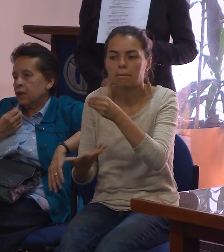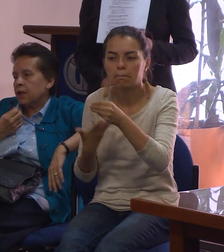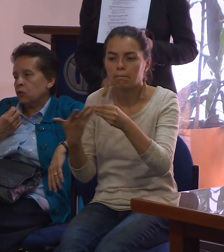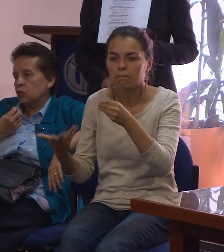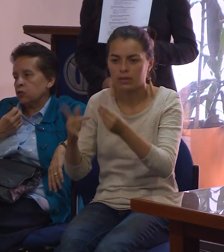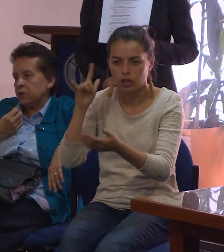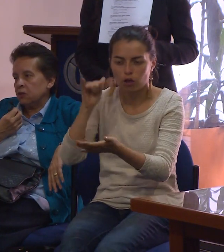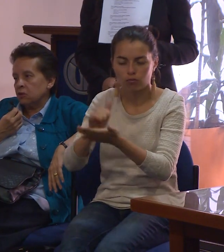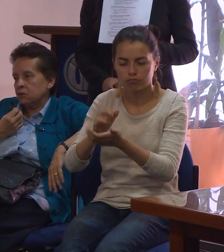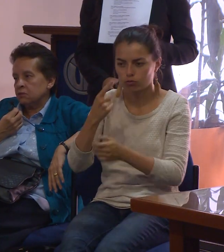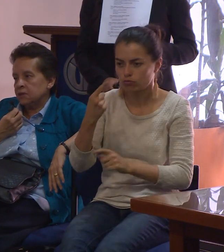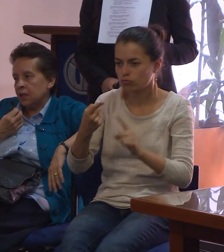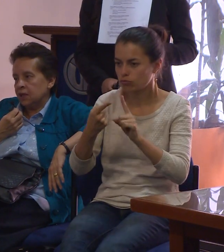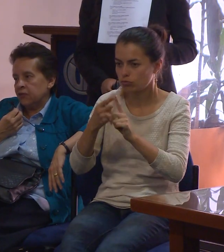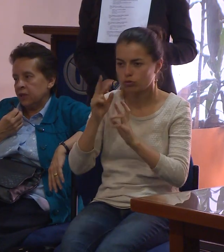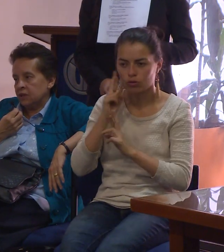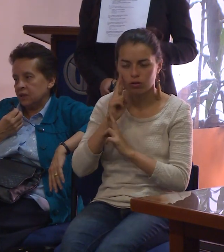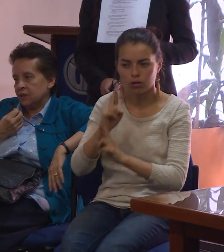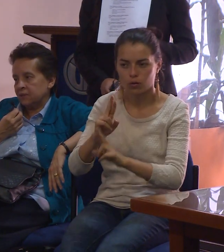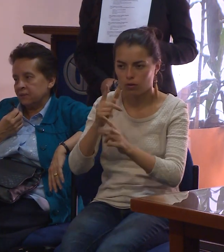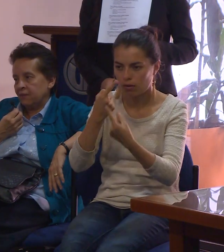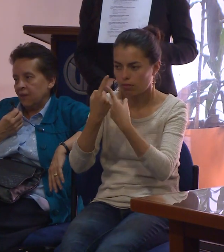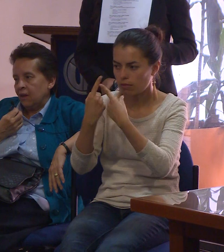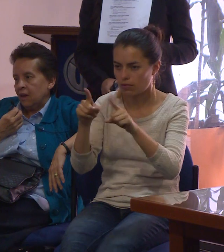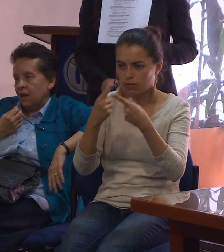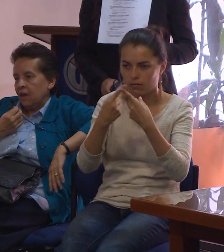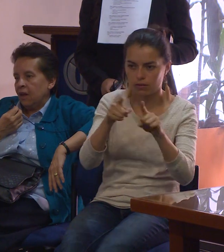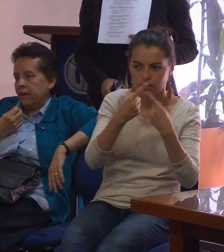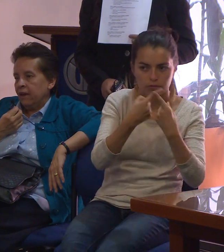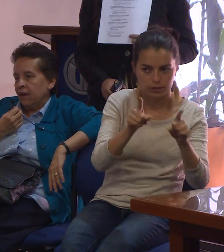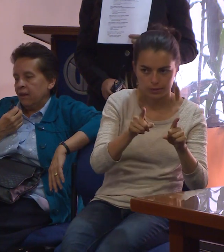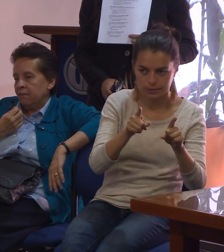Uno, el reconocimiento de las diferencias.